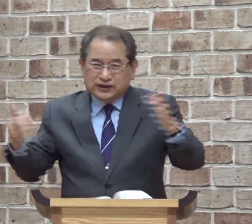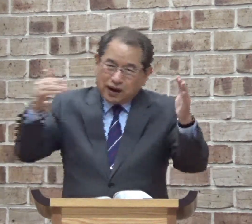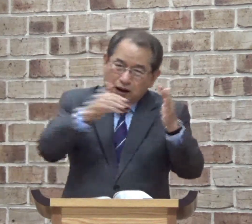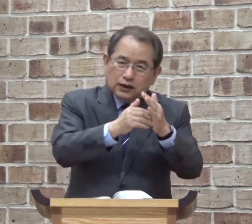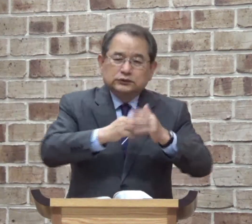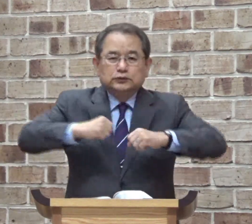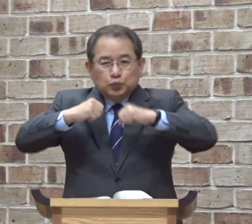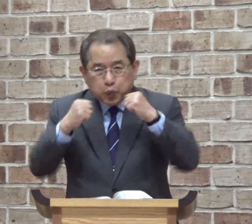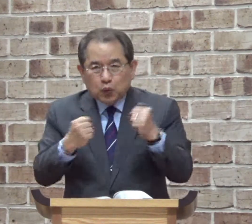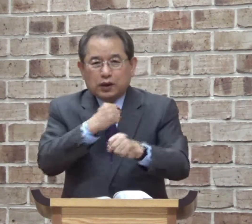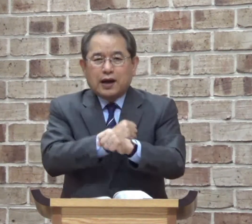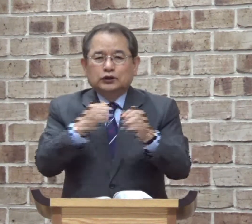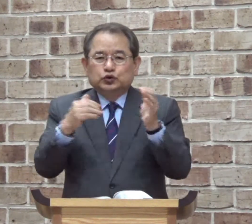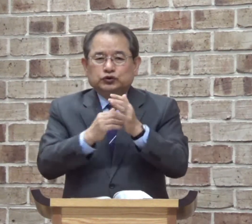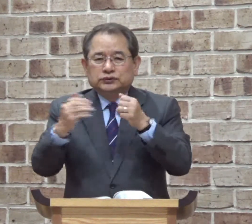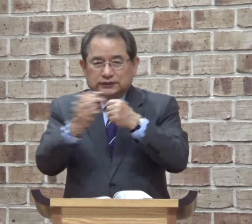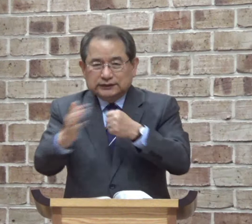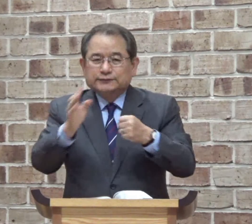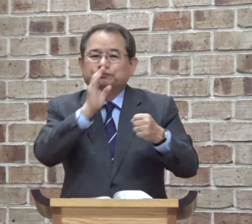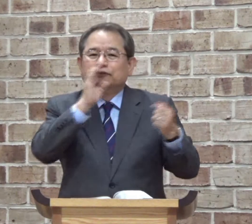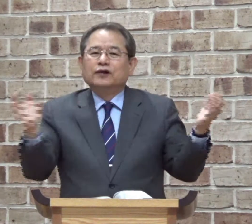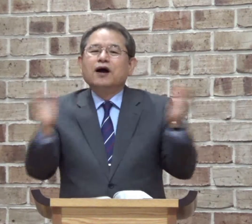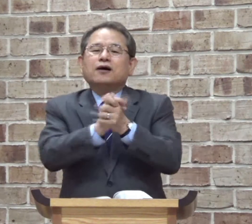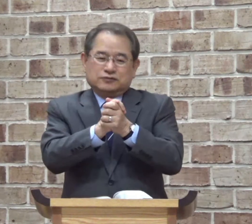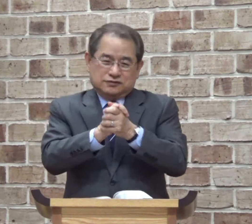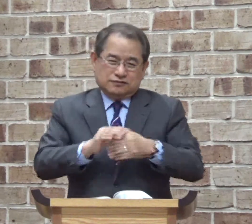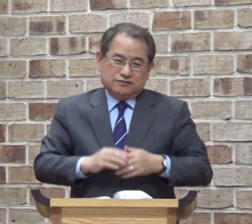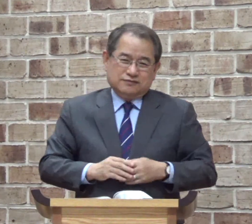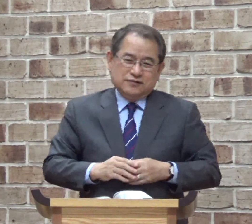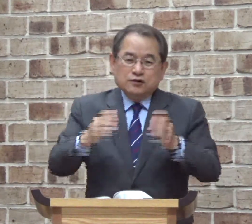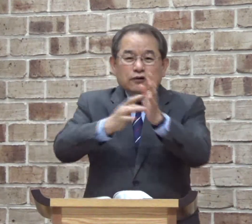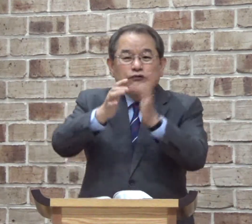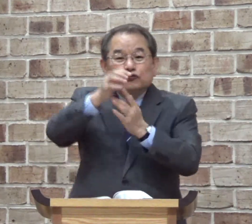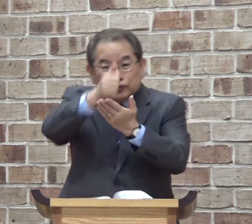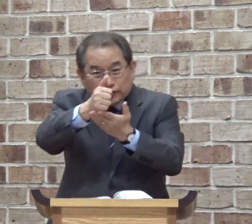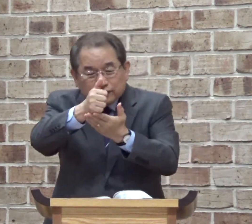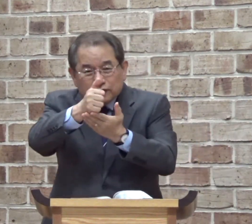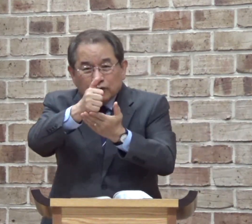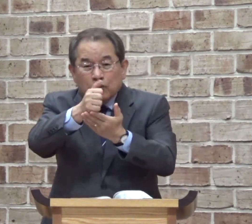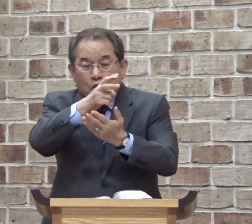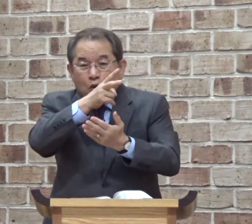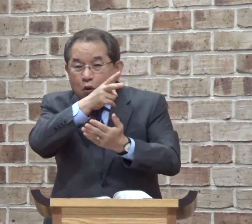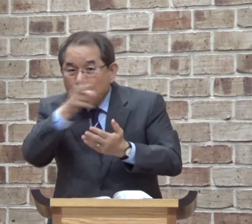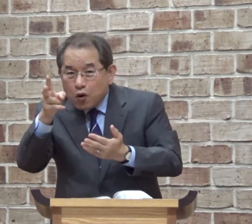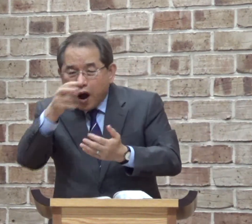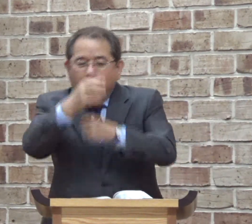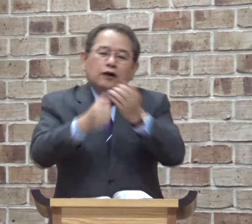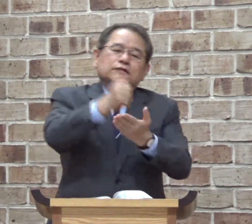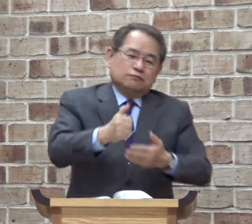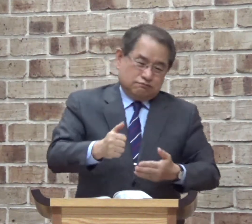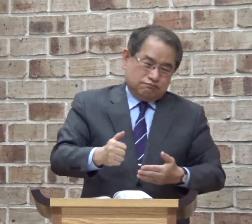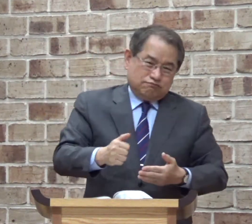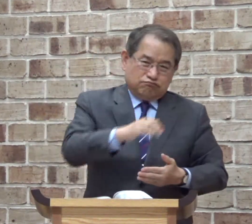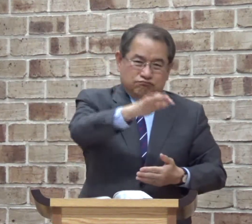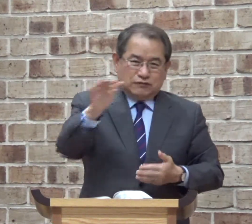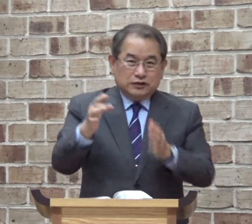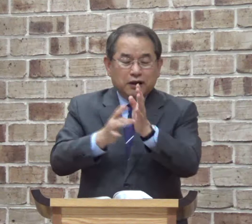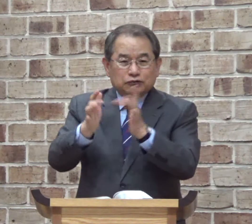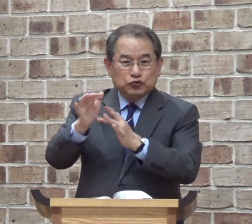예수님은 곧 하나님이셨는데 인간의 몸이셨지만 그 안에는 하나님이셨습니다. 이 땅에 오신 하나님.